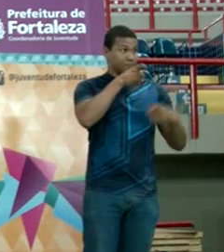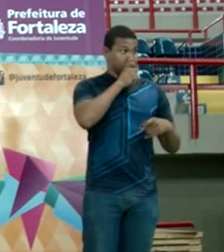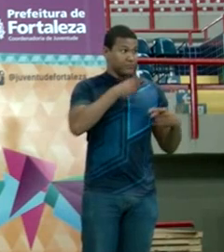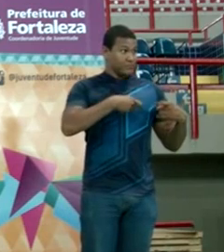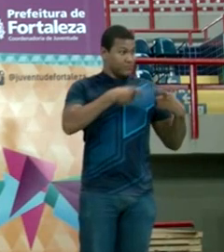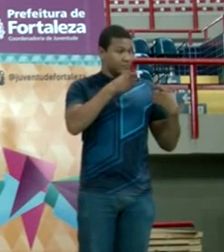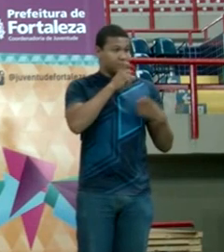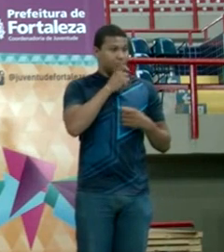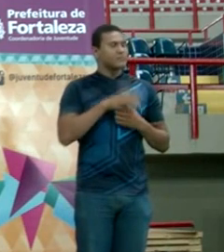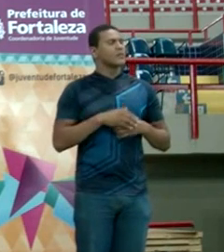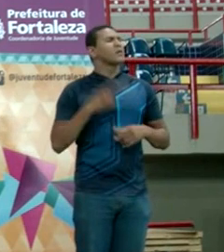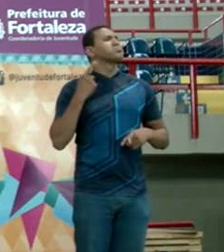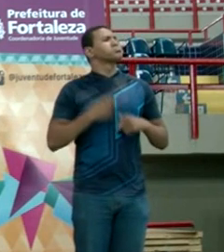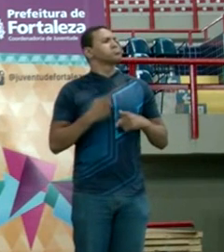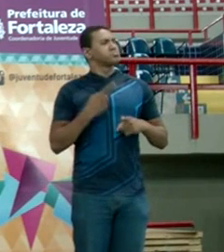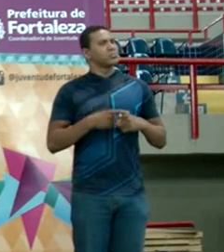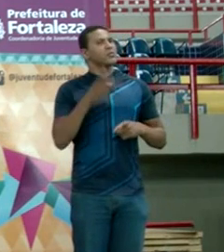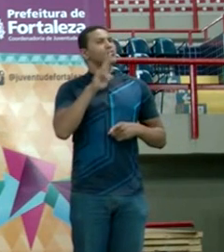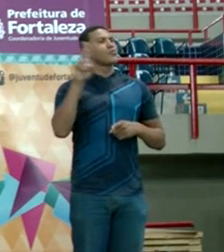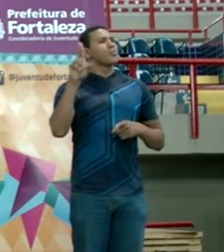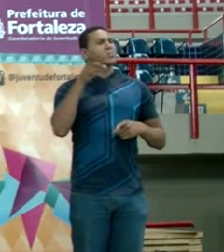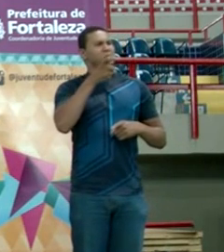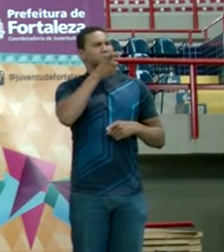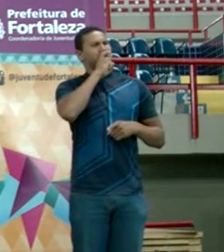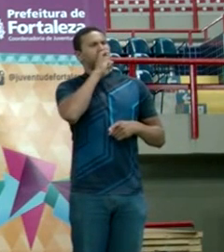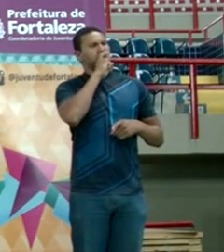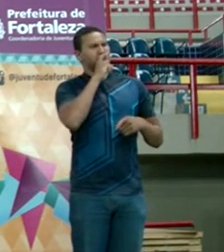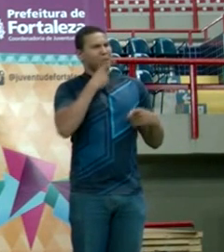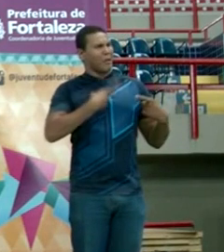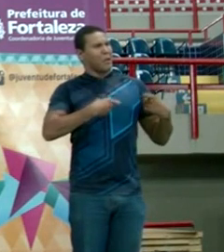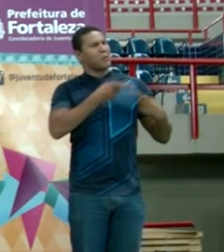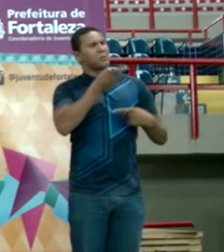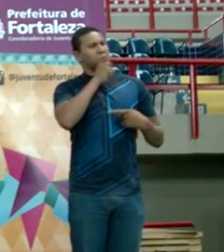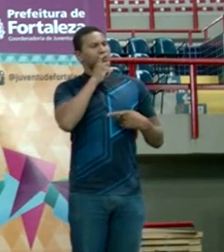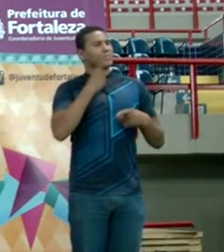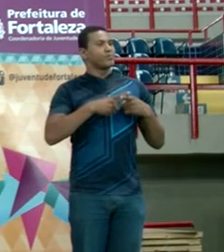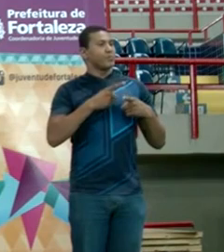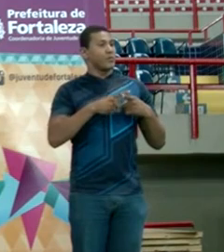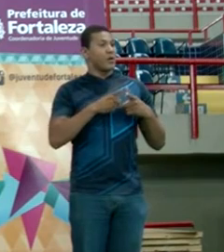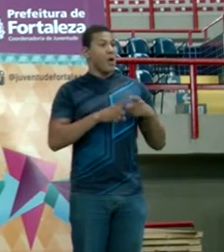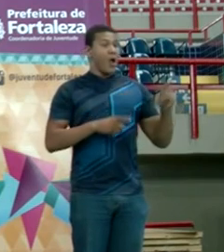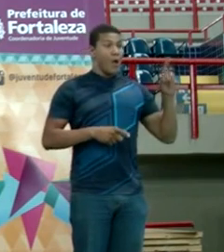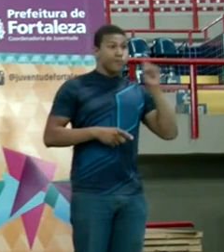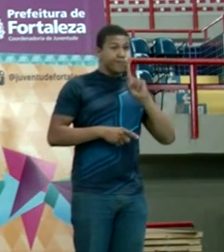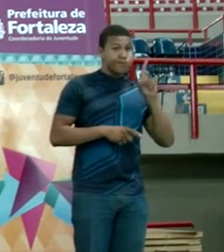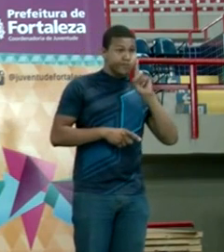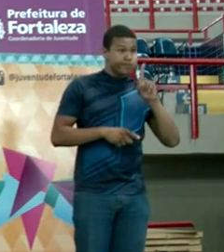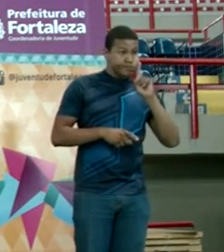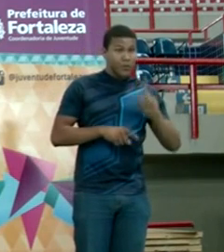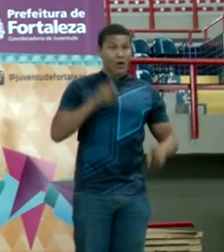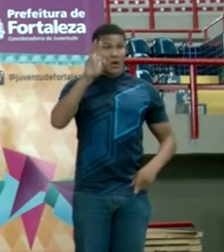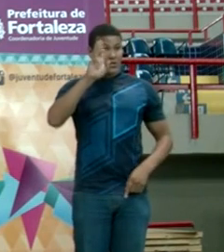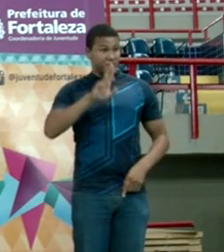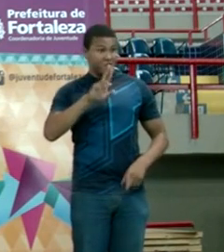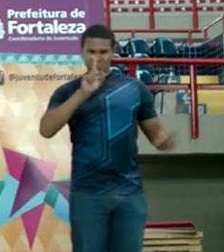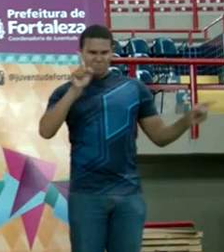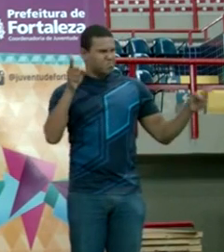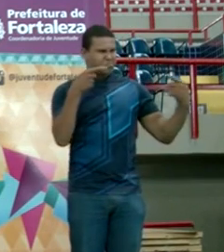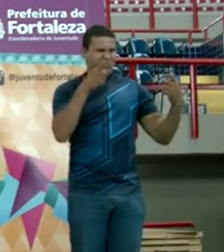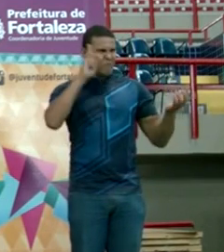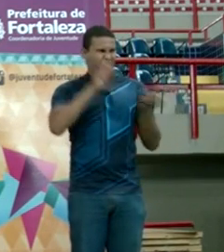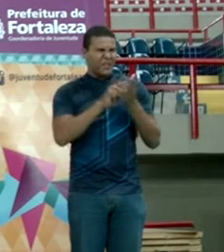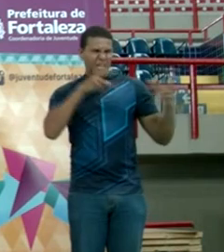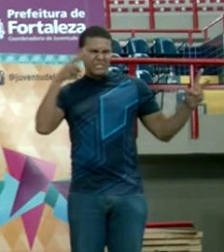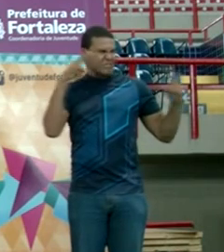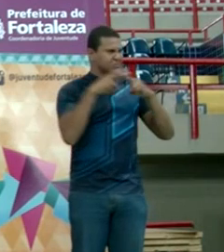Guerra Fria tem esse nome porque não vai haver o conflito direto entre Estados Unidos e União Soviética. Isso